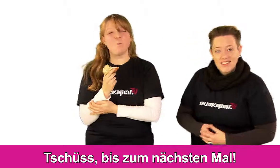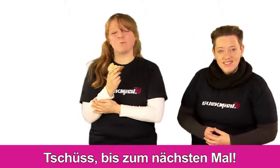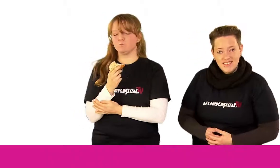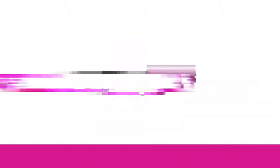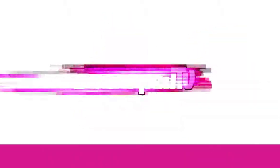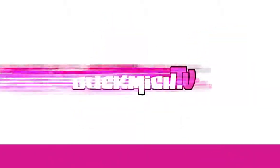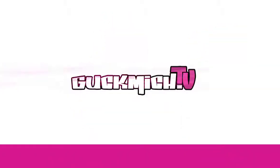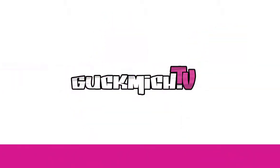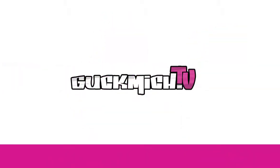Tschüss! Tschüss!